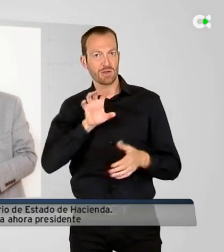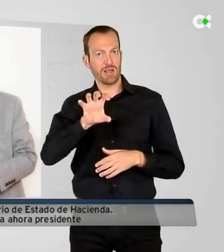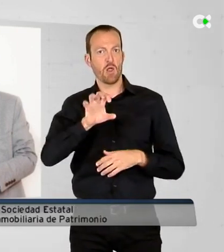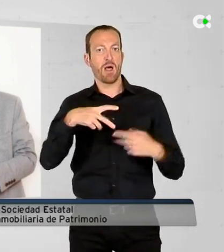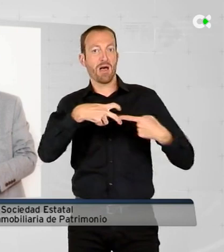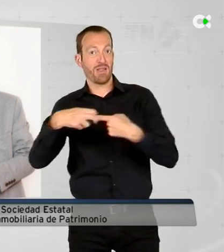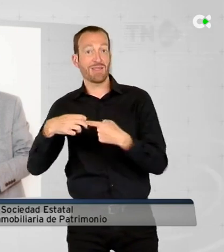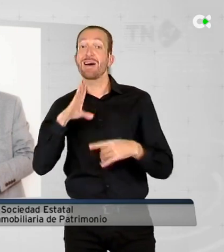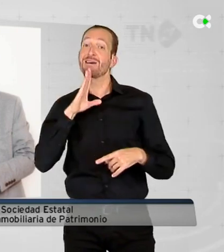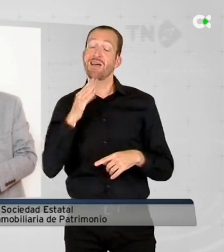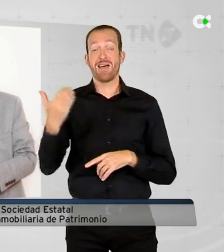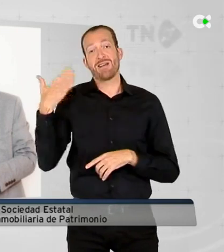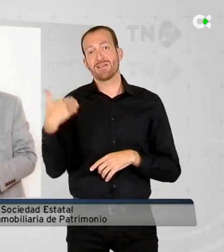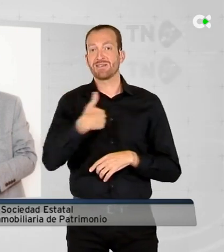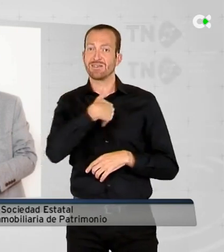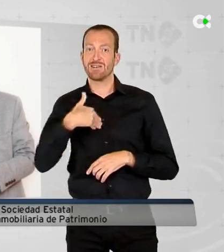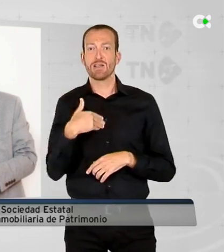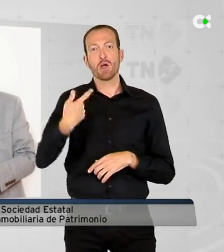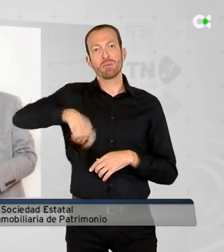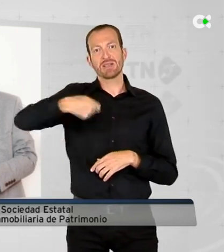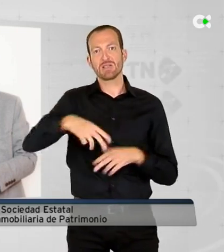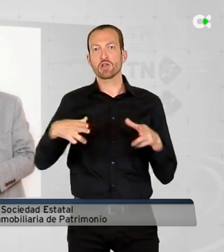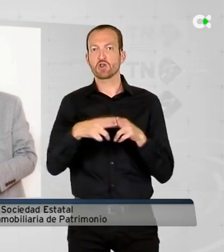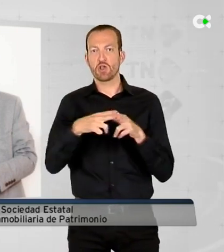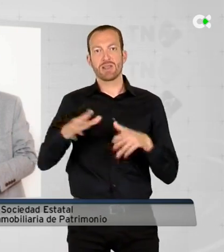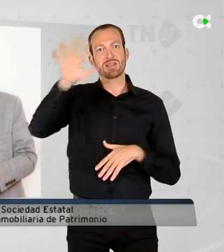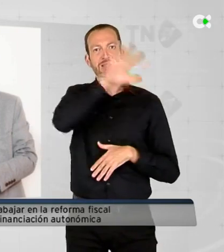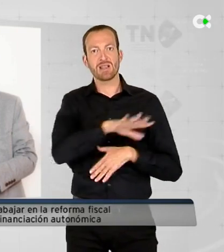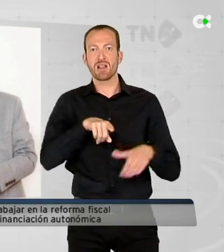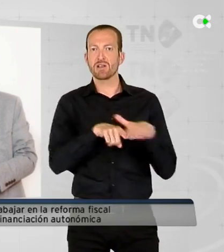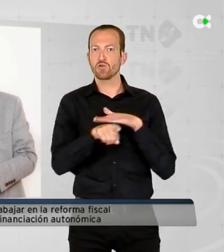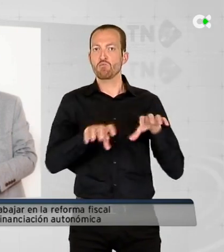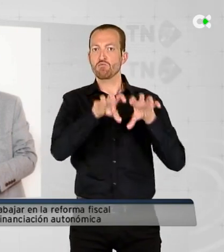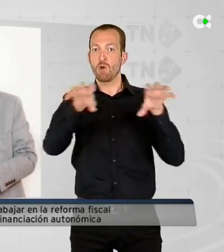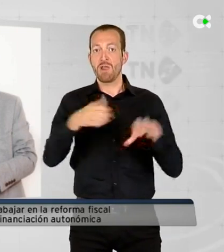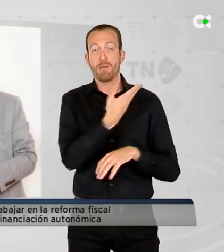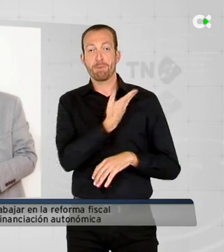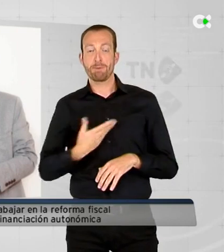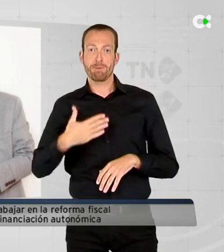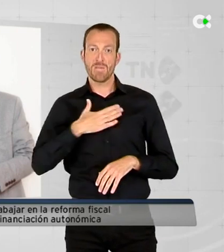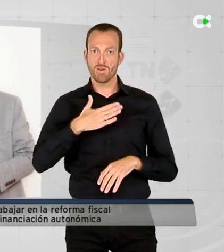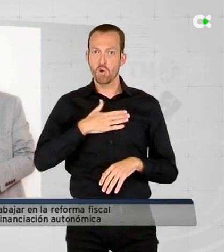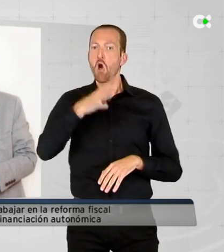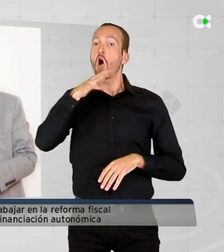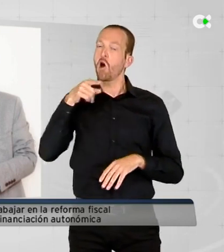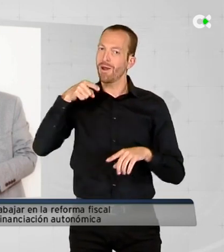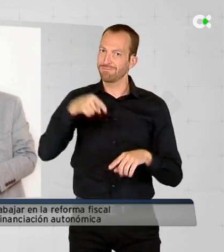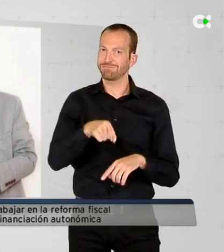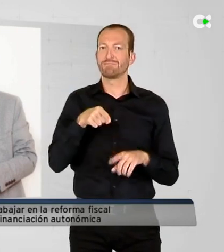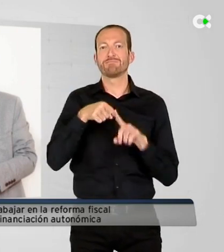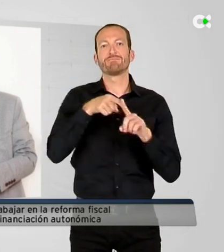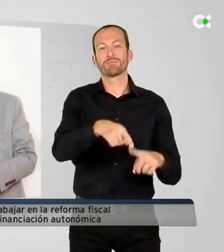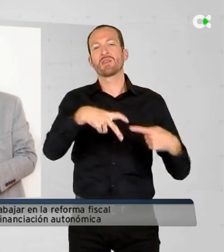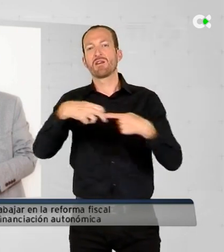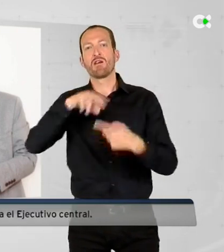hasta ahora presidente de la Sociedad Estatal de Gestión Inmobiliaria de Patrimonio tendrá que trabajar en la reforma fiscal y la nueva